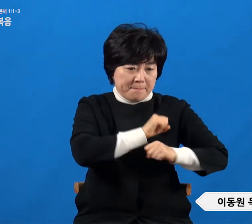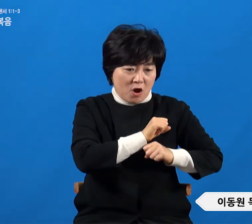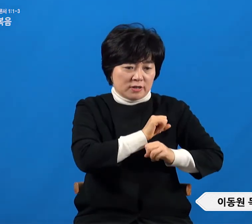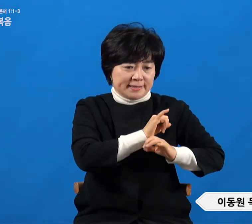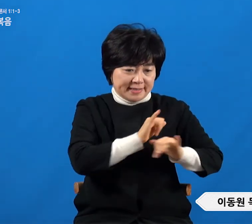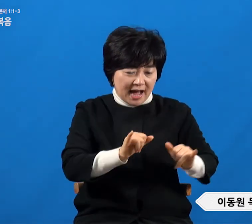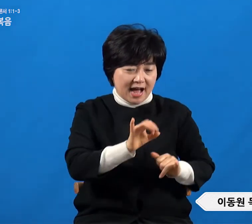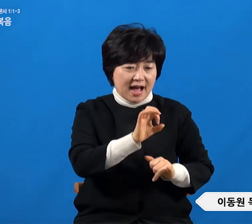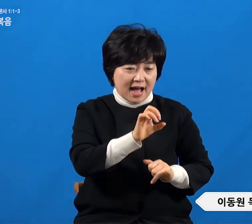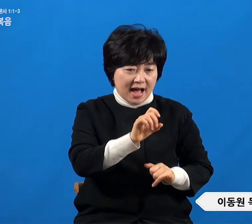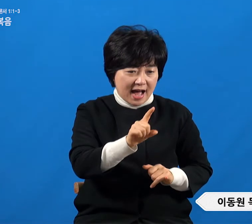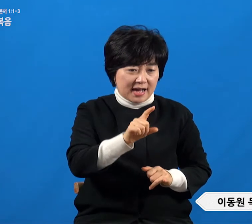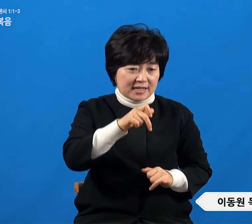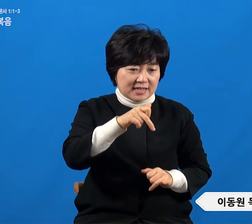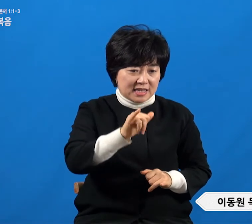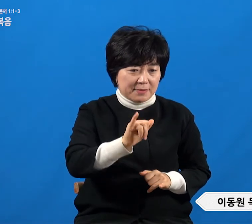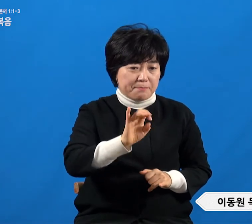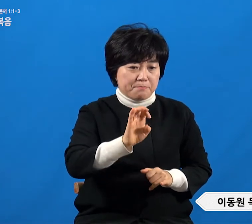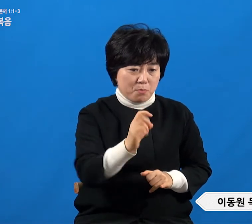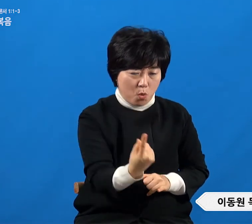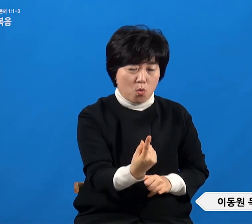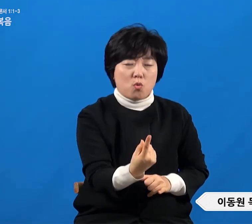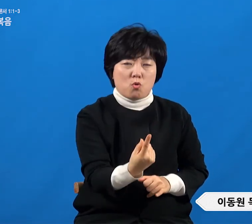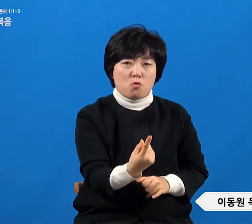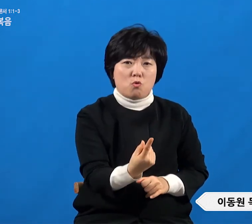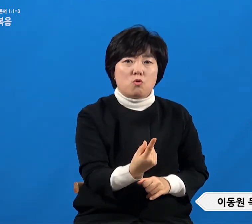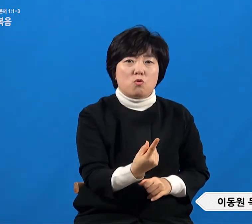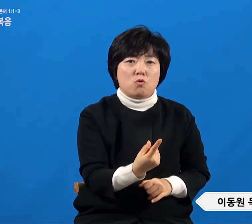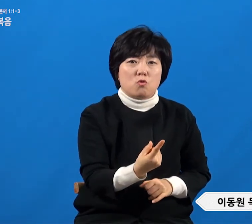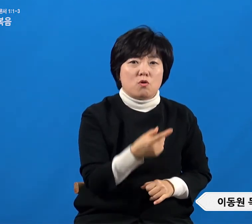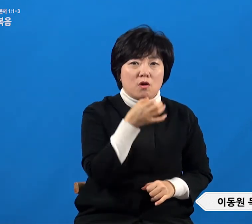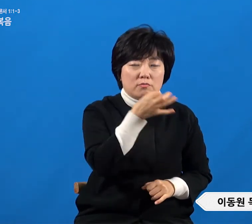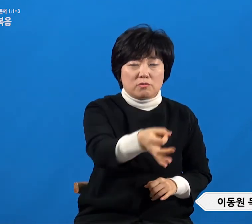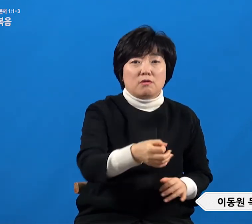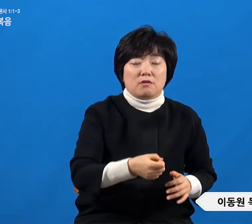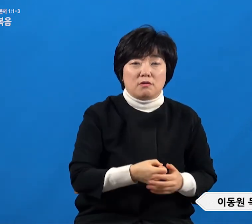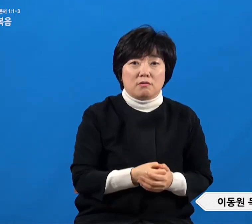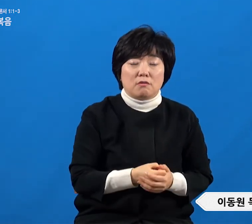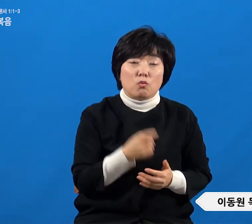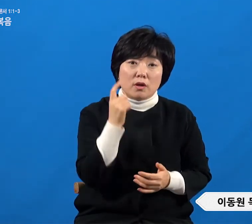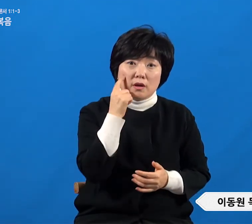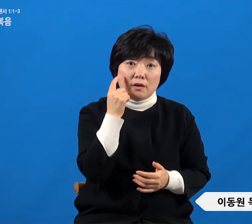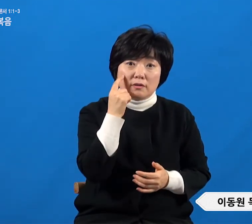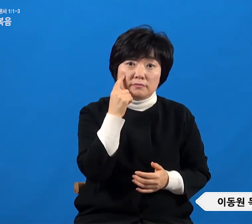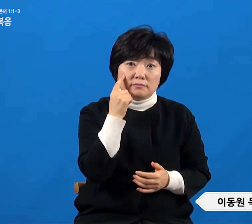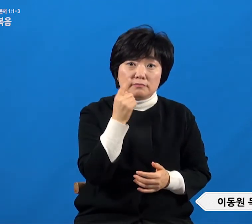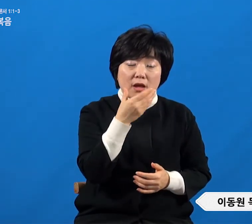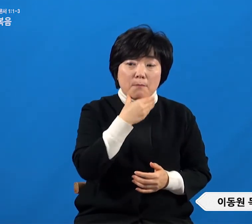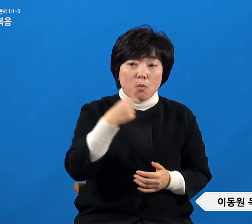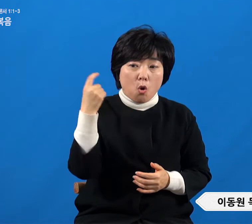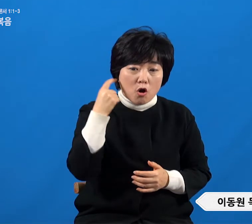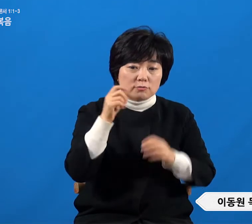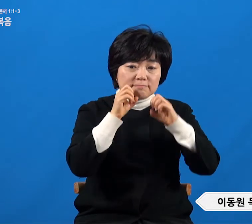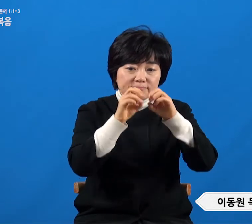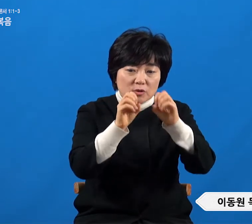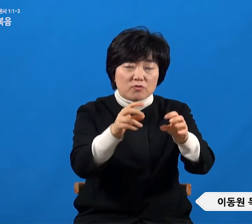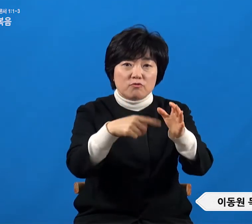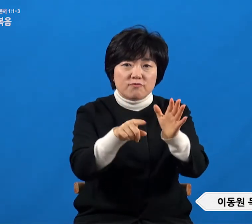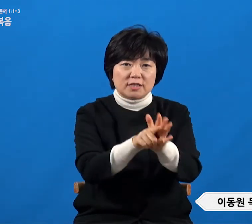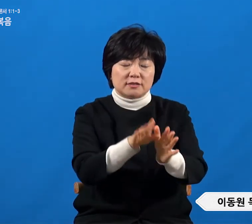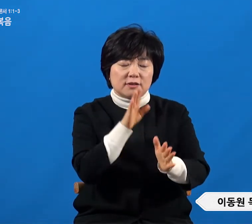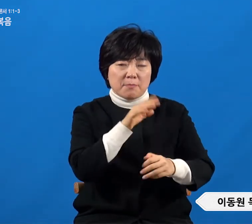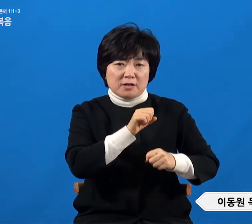아키포 혹은 군사 아키포 이런 단어를 씁니다. 왜 그랬을까요? 복음을 위해서